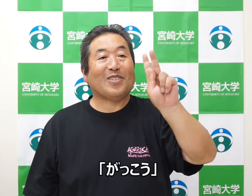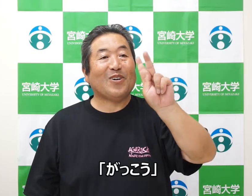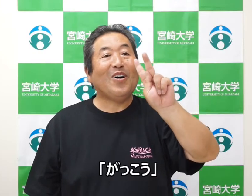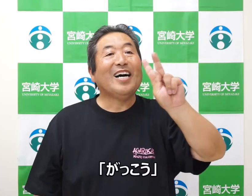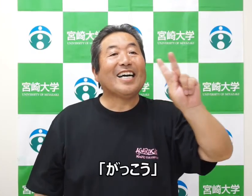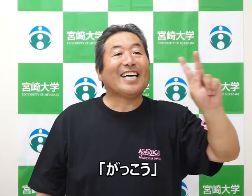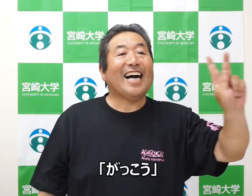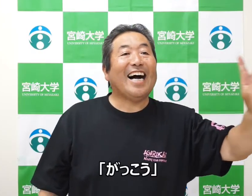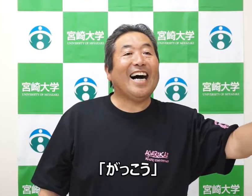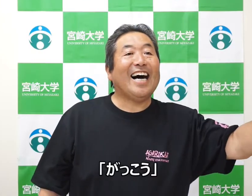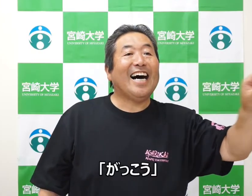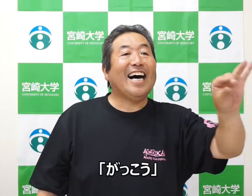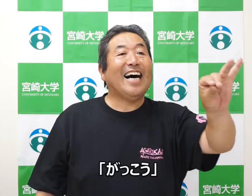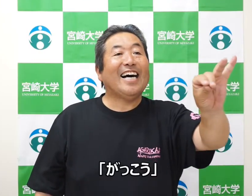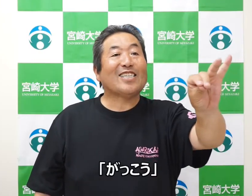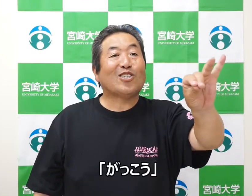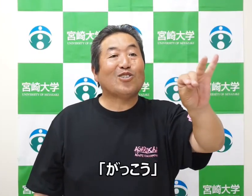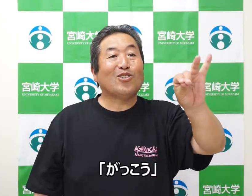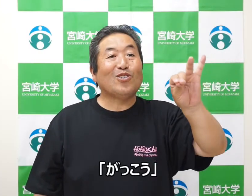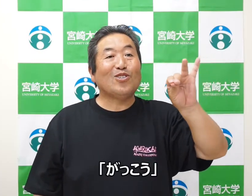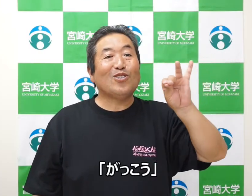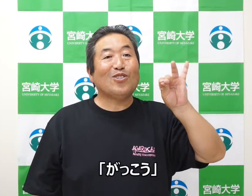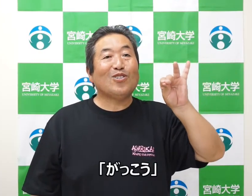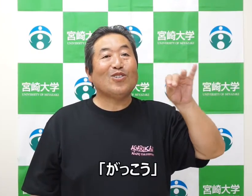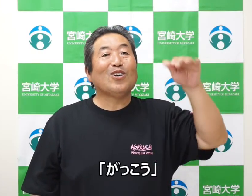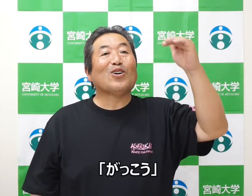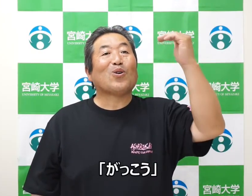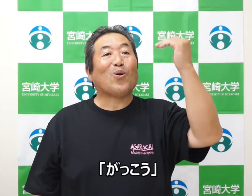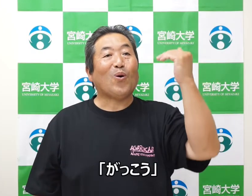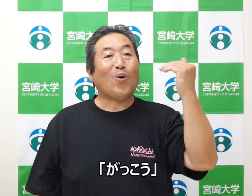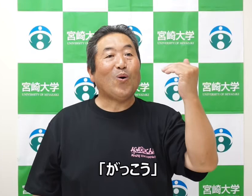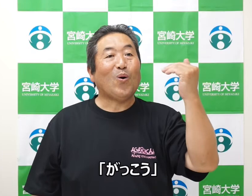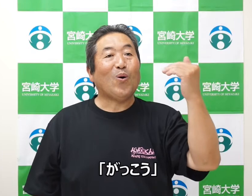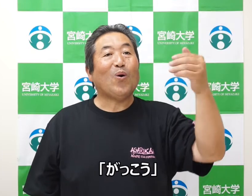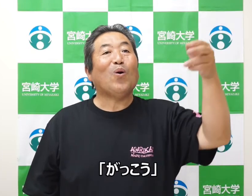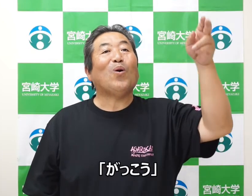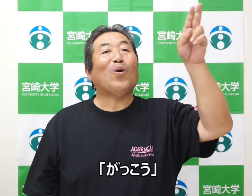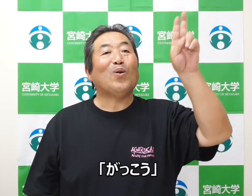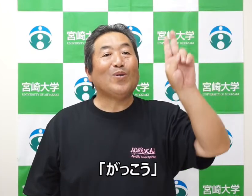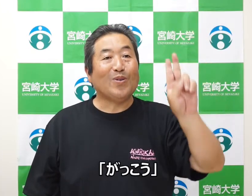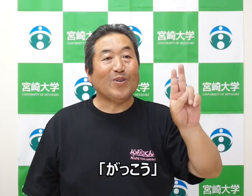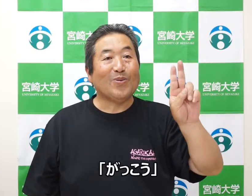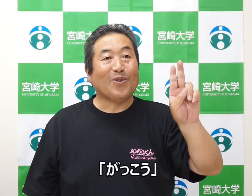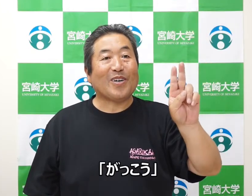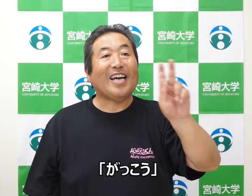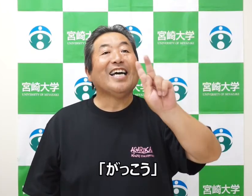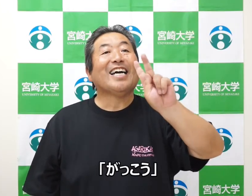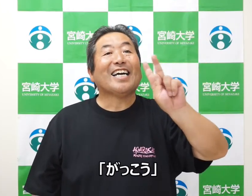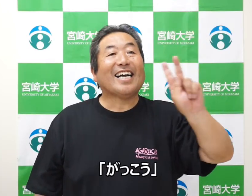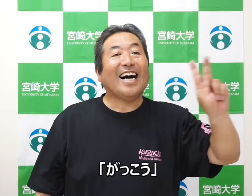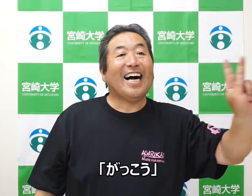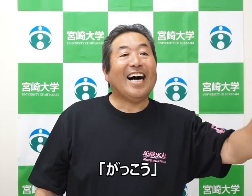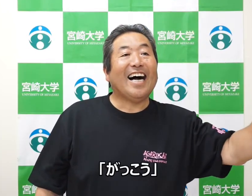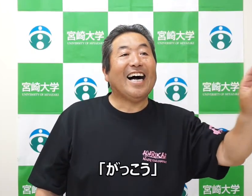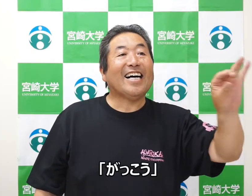よ。ガーツーコーウ。もう一回。 ガー